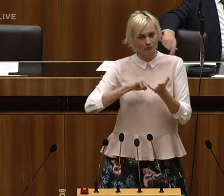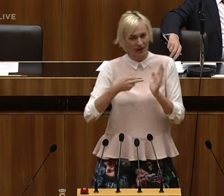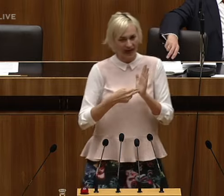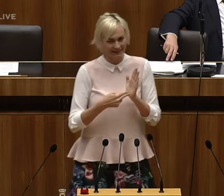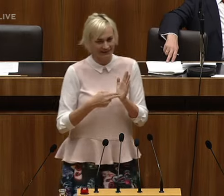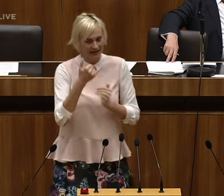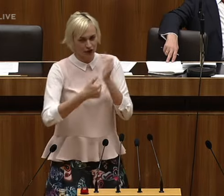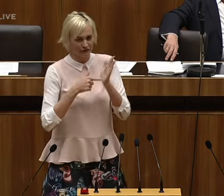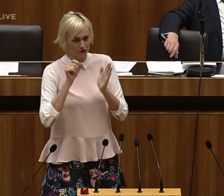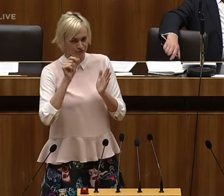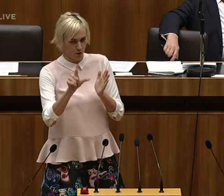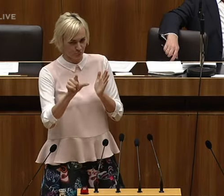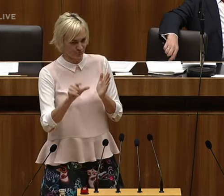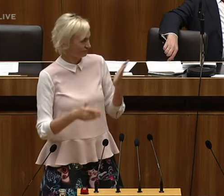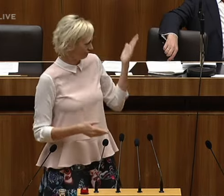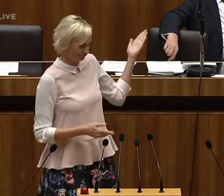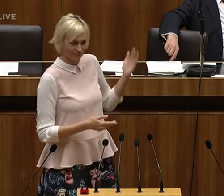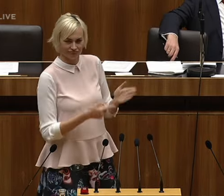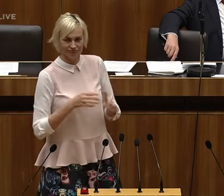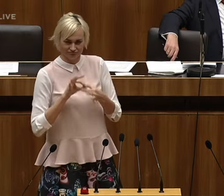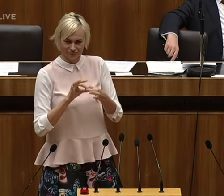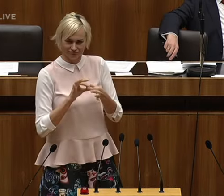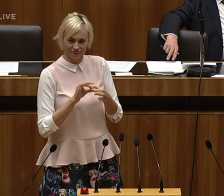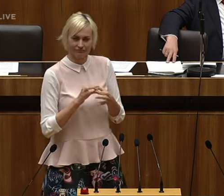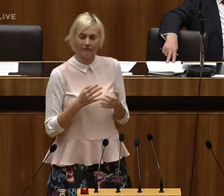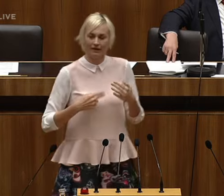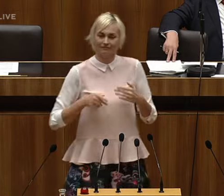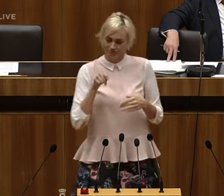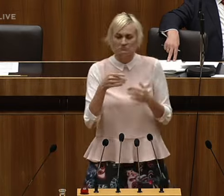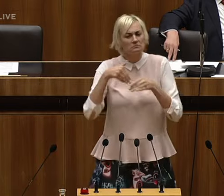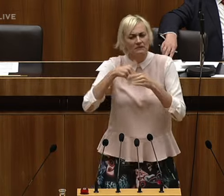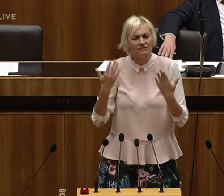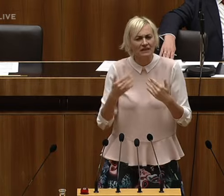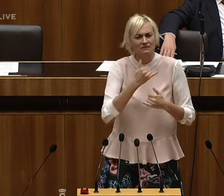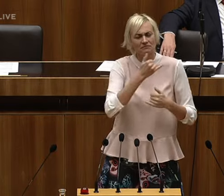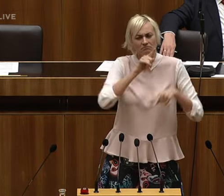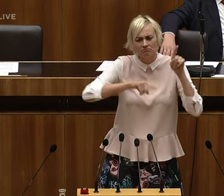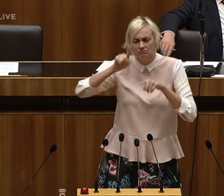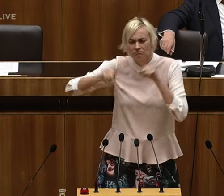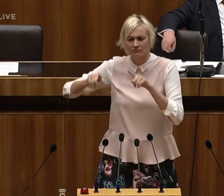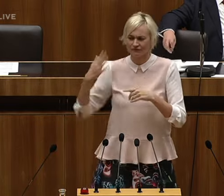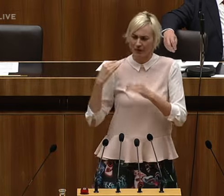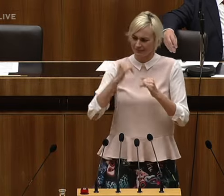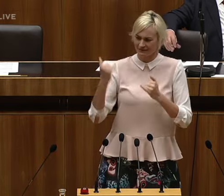Und es wurde der nationale Aktionsplan ins Leben gerufen, 2012, und dieser besagt,